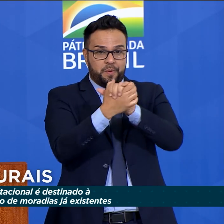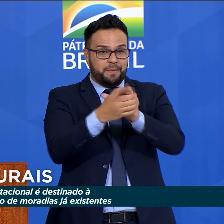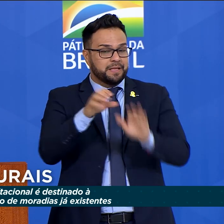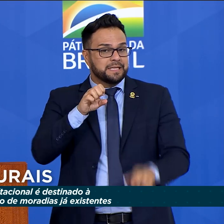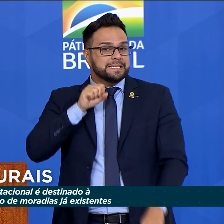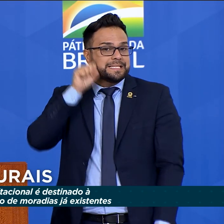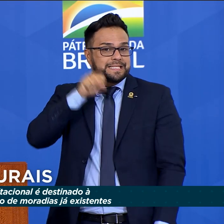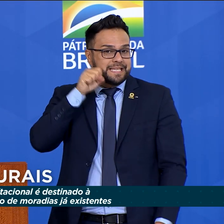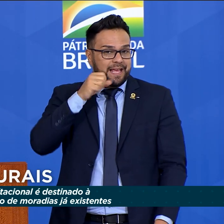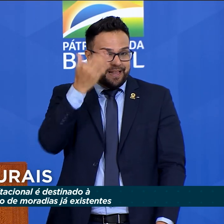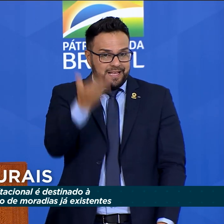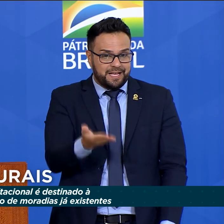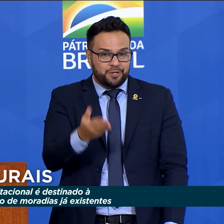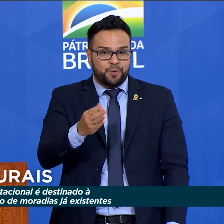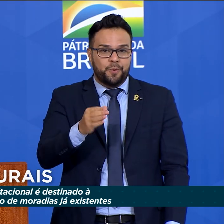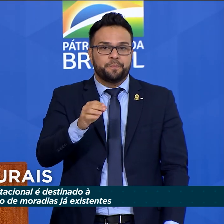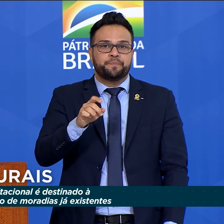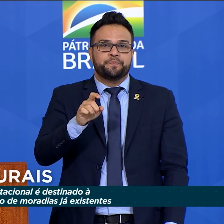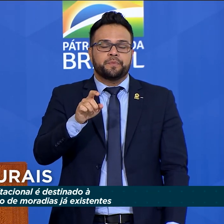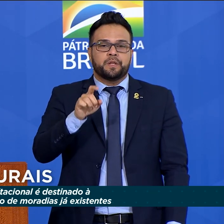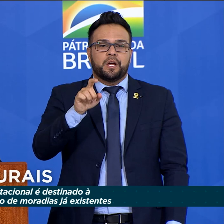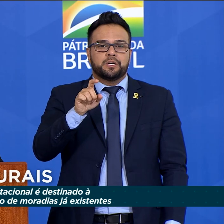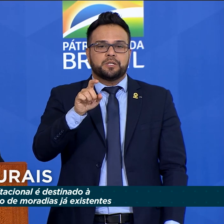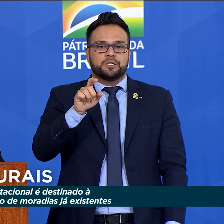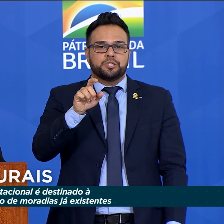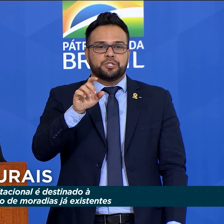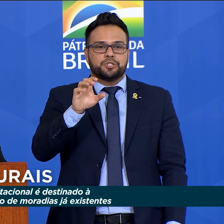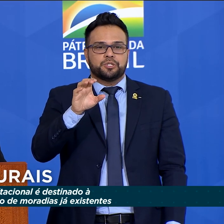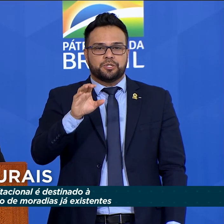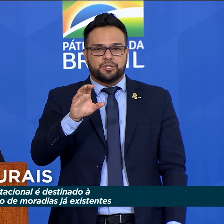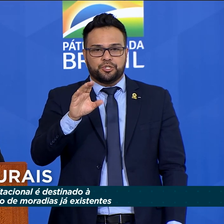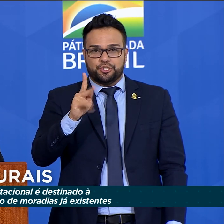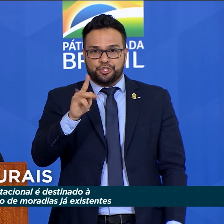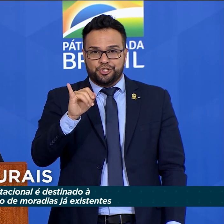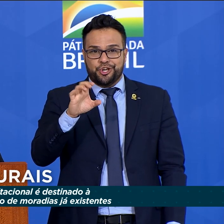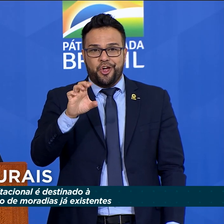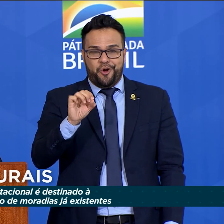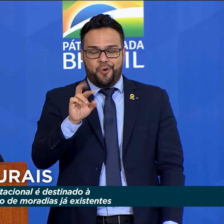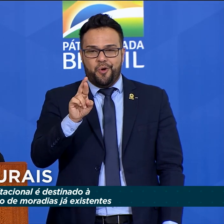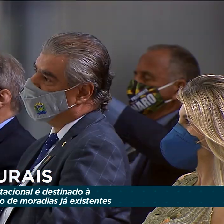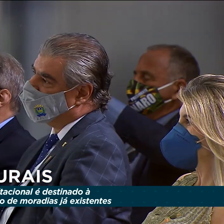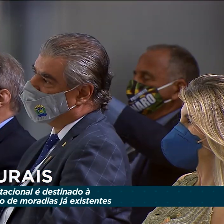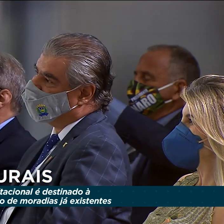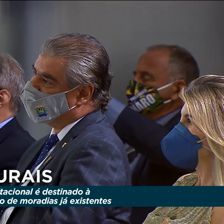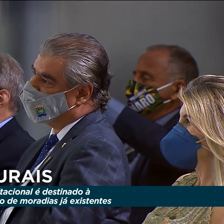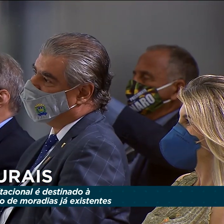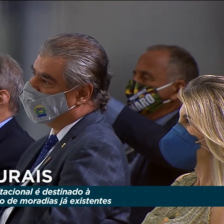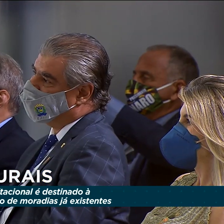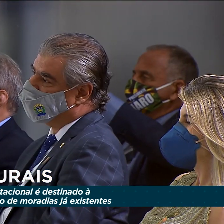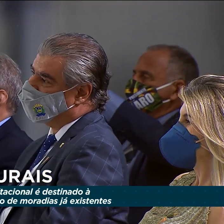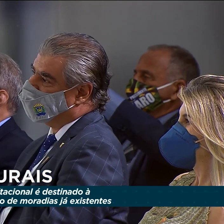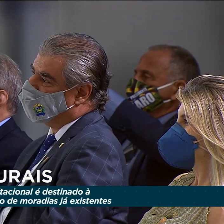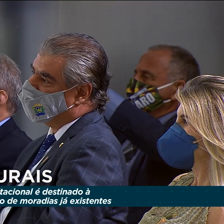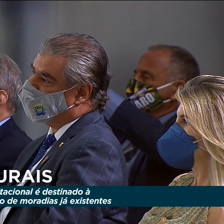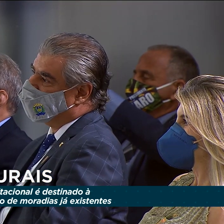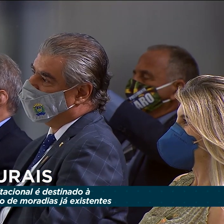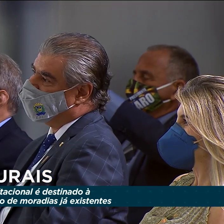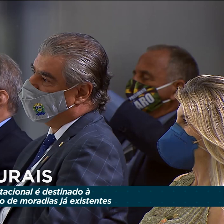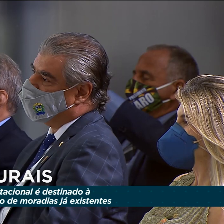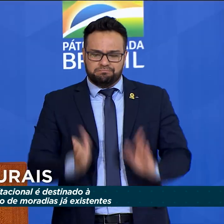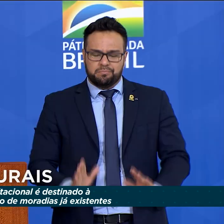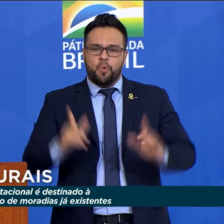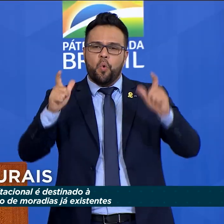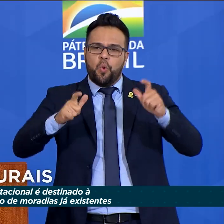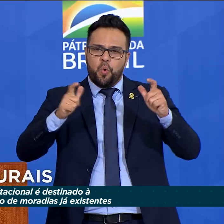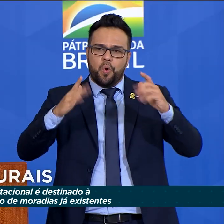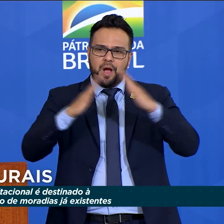aqui do senador Chico Rodrigues e do Nelson Trade Filho, meu conterrâneo, cumprimentar aqui